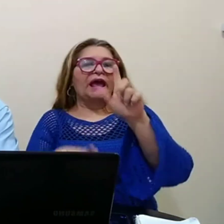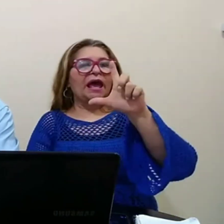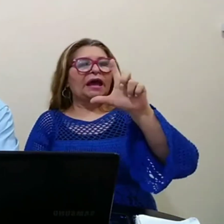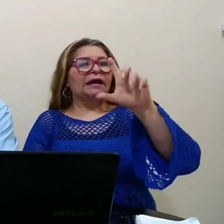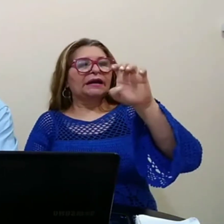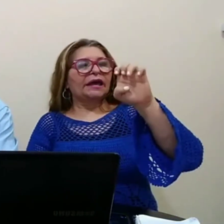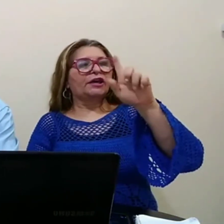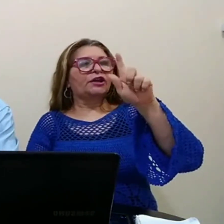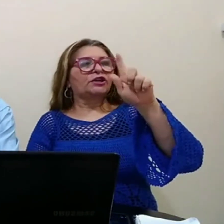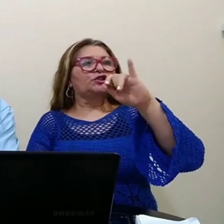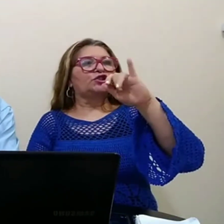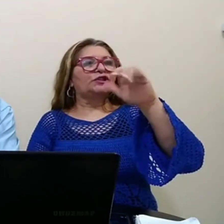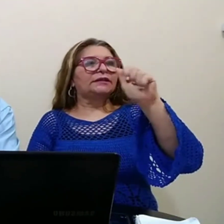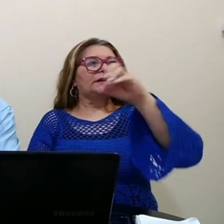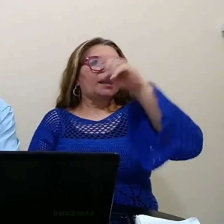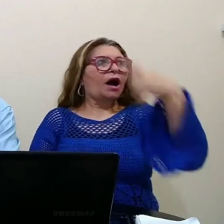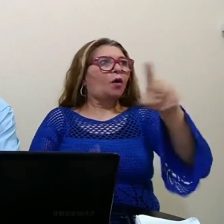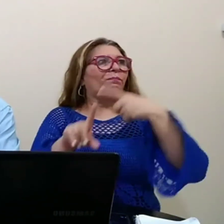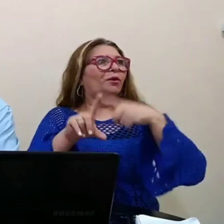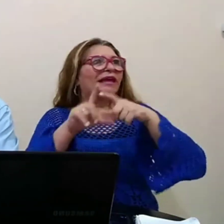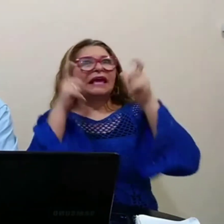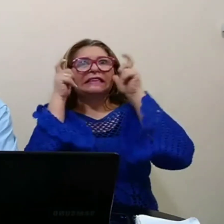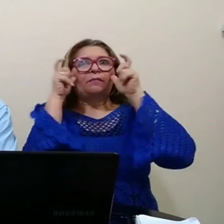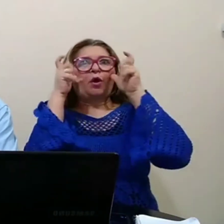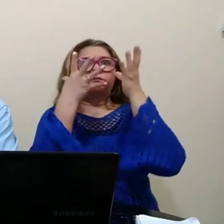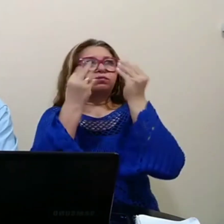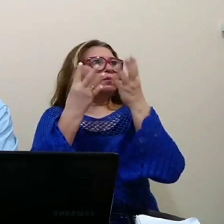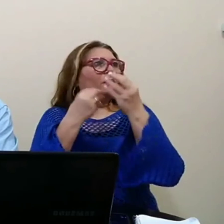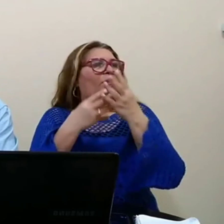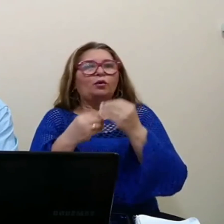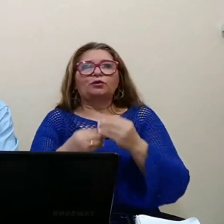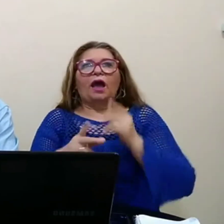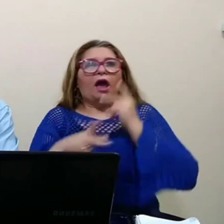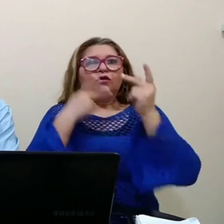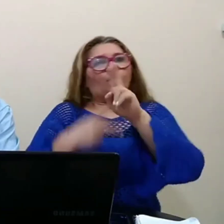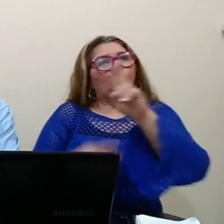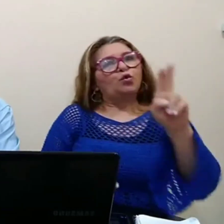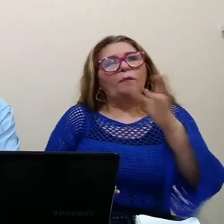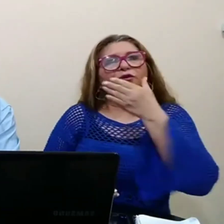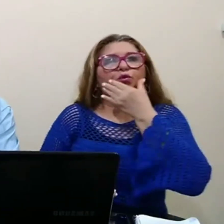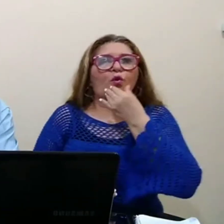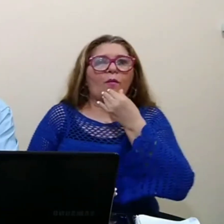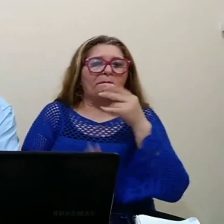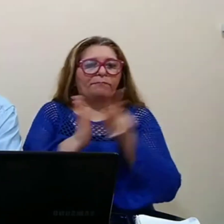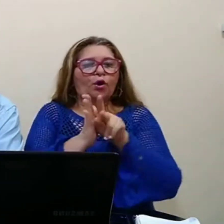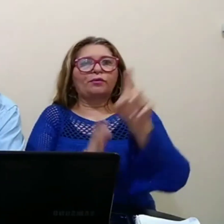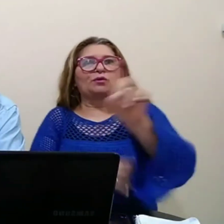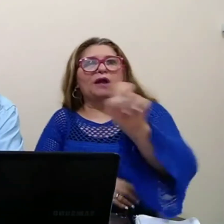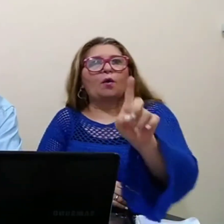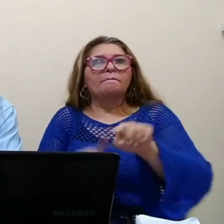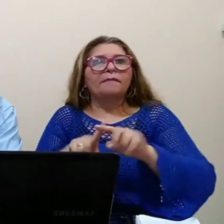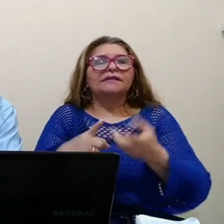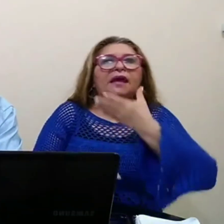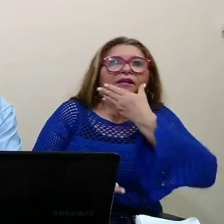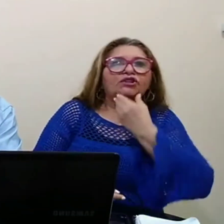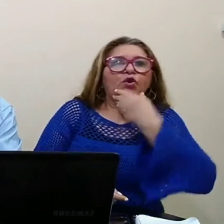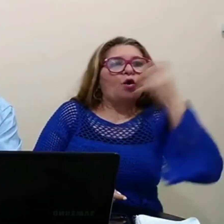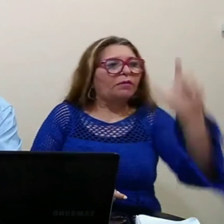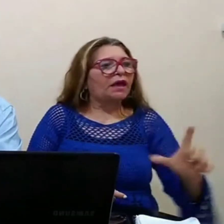porque são muitos os demônios, não é dito o nome mesmo oficial dele. Este homem tinha